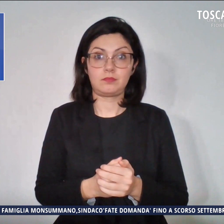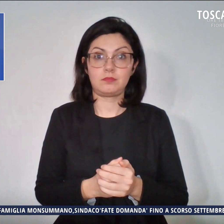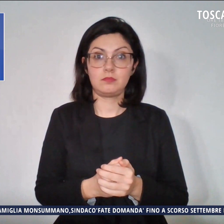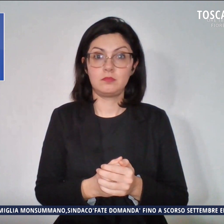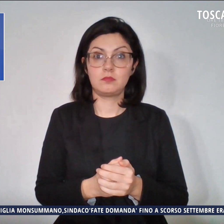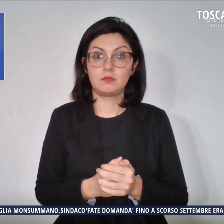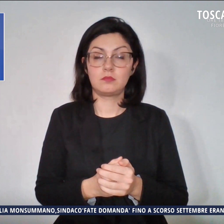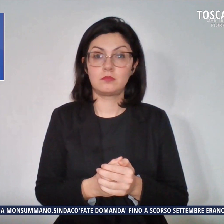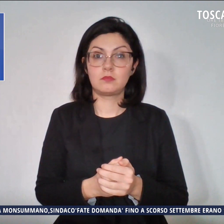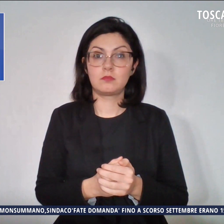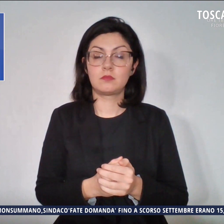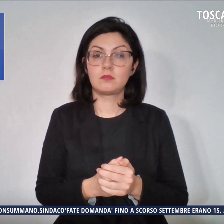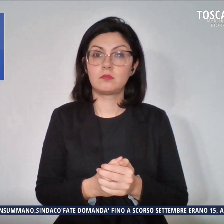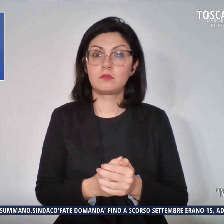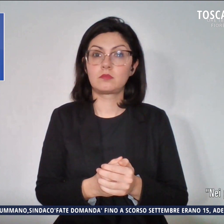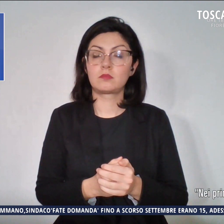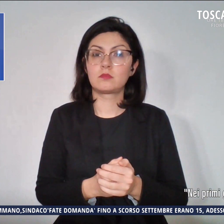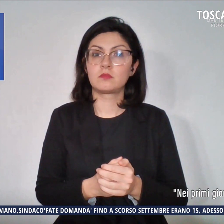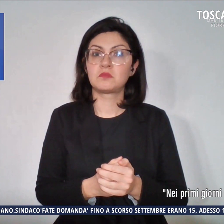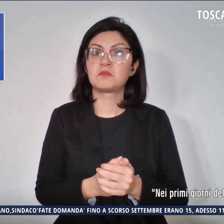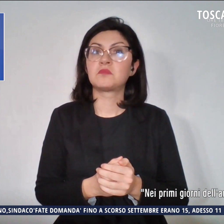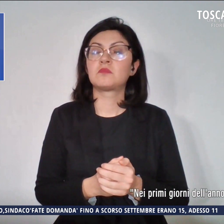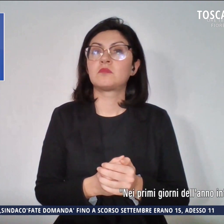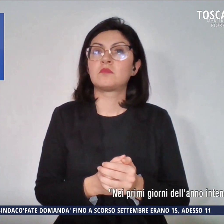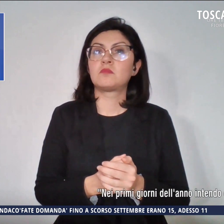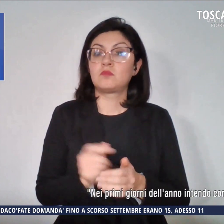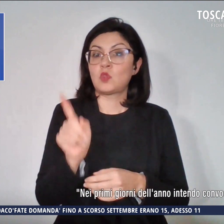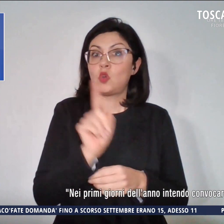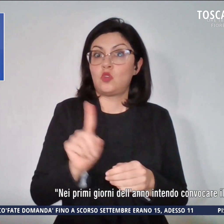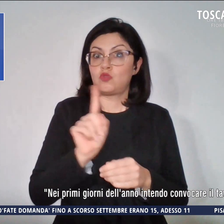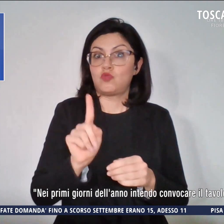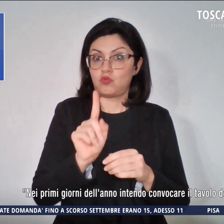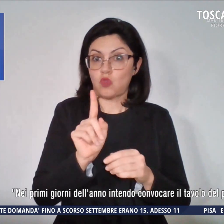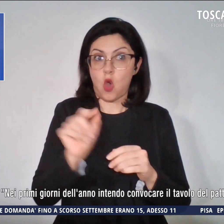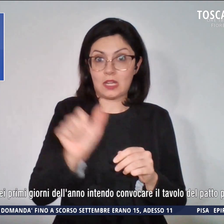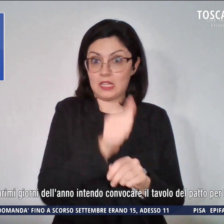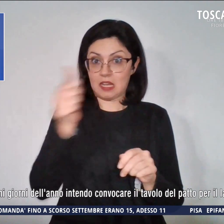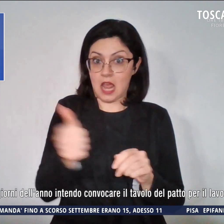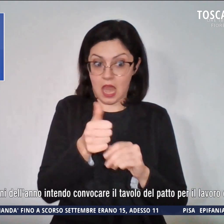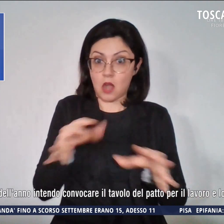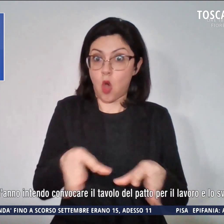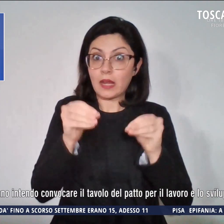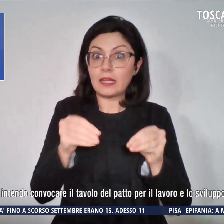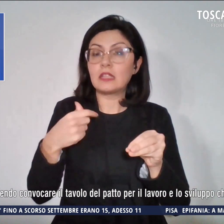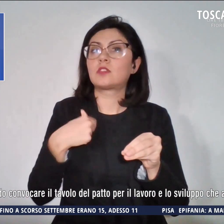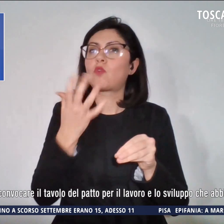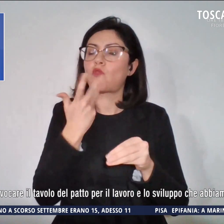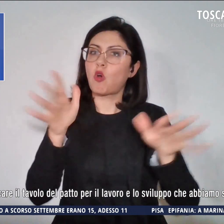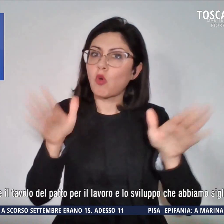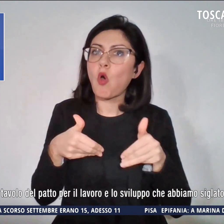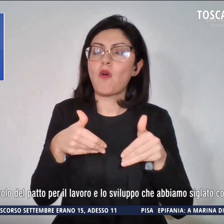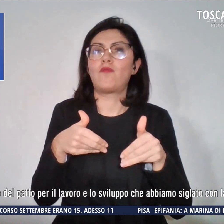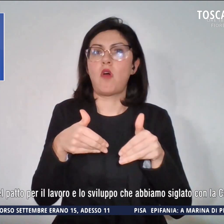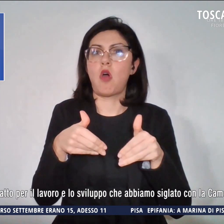Nei primi giorni dell'anno intendo convocare il tavolo del patto per il lavoro e lo sviluppo